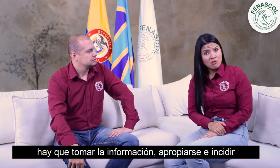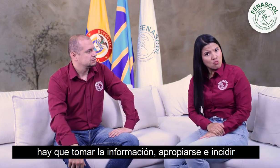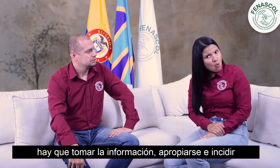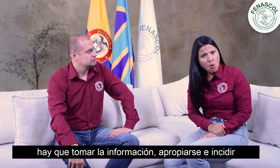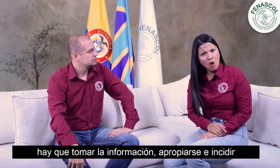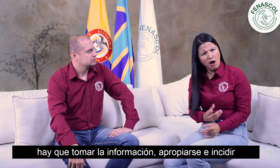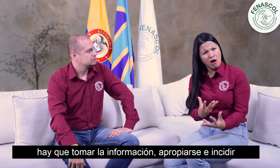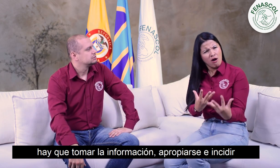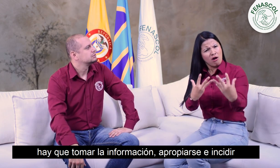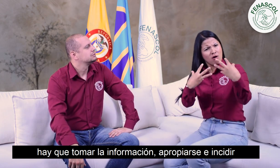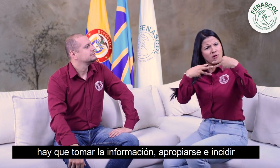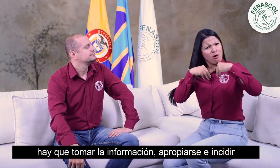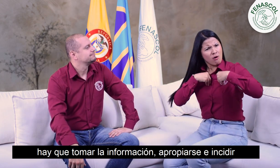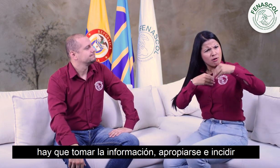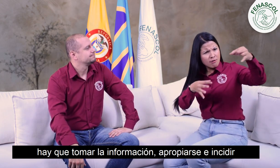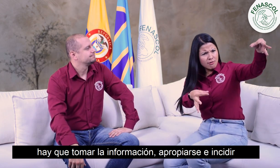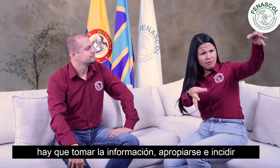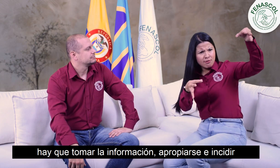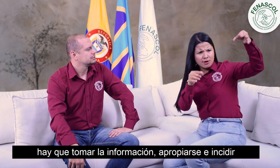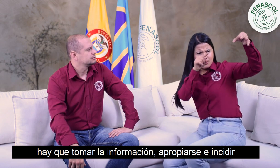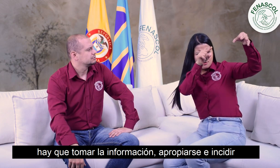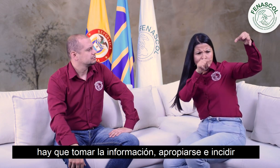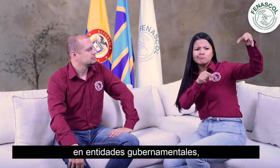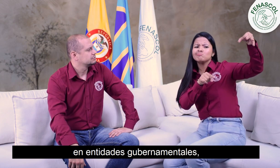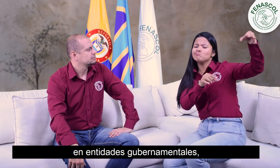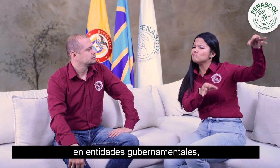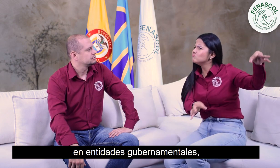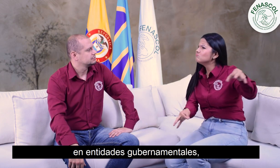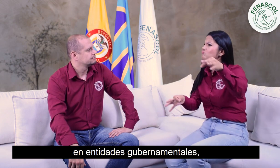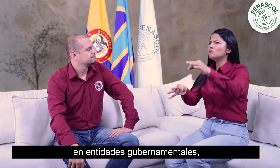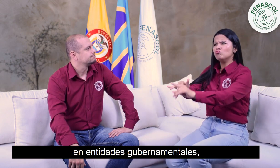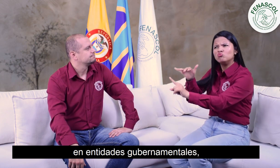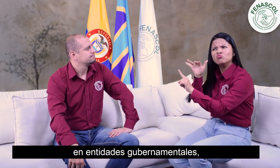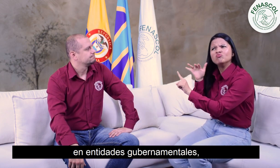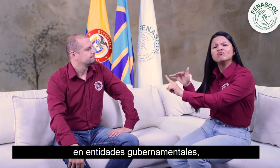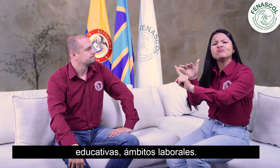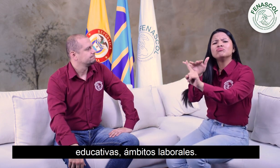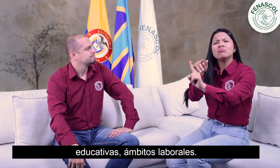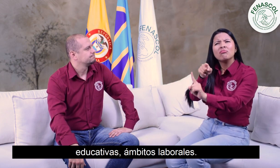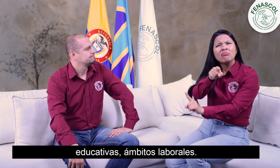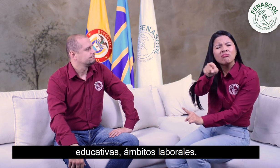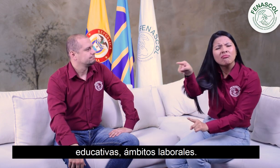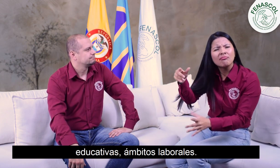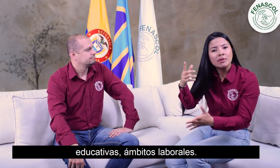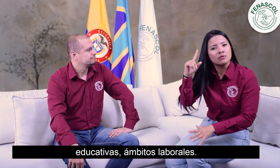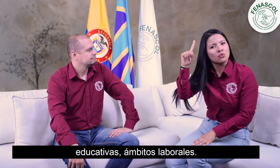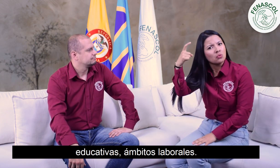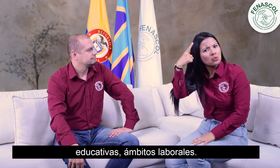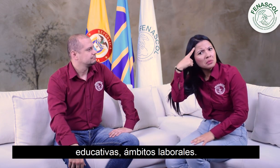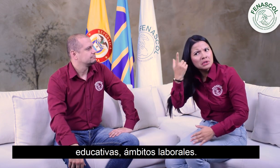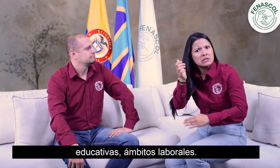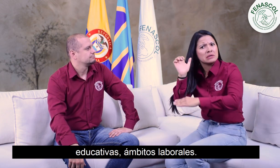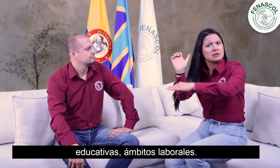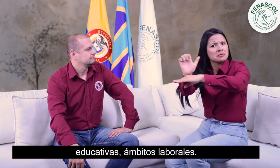información, apropiarse e incidir en entidades gubernamentales, educativas, ámbitos laborales.